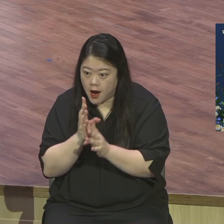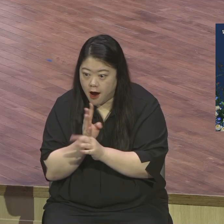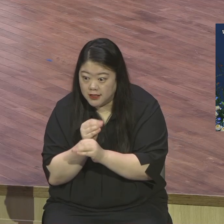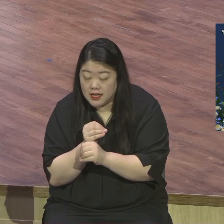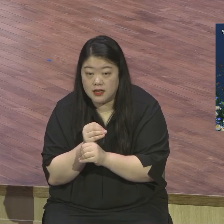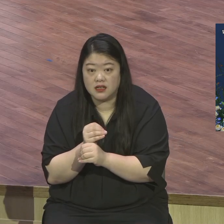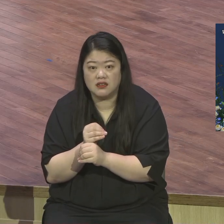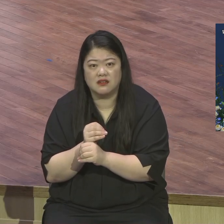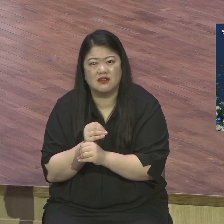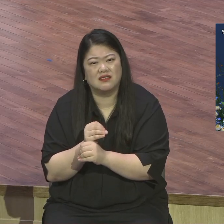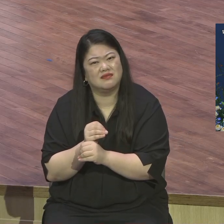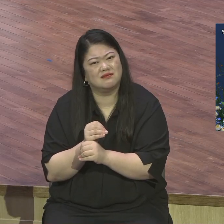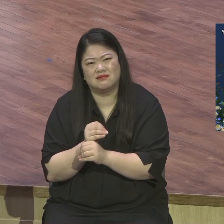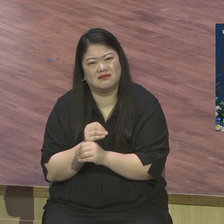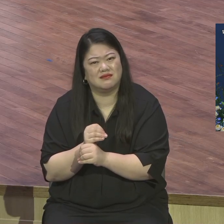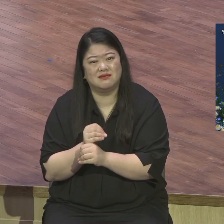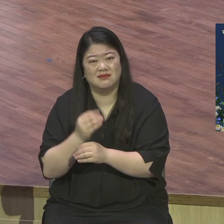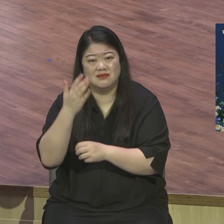전혀 맞지 않다.